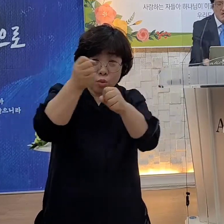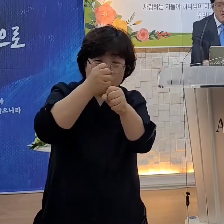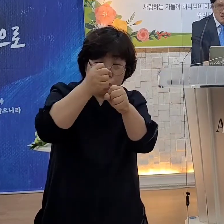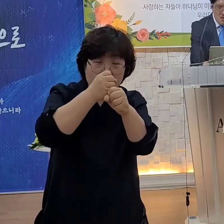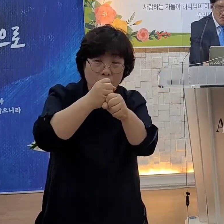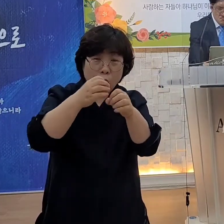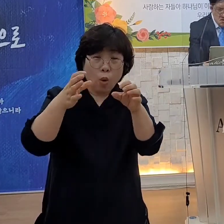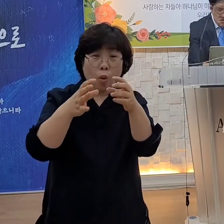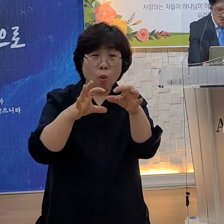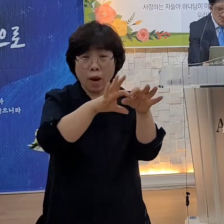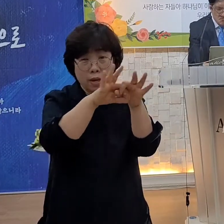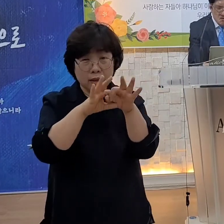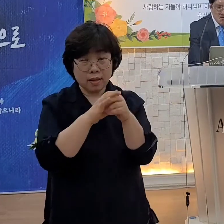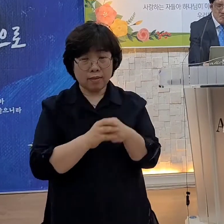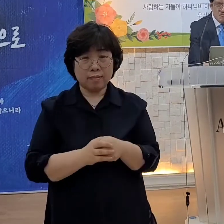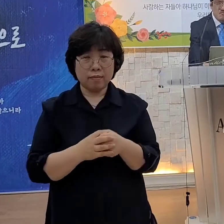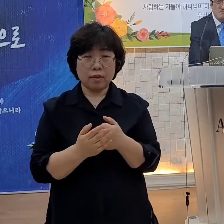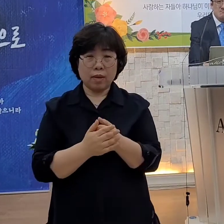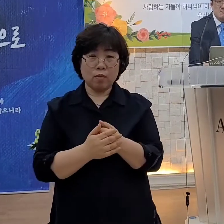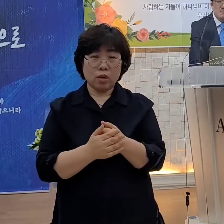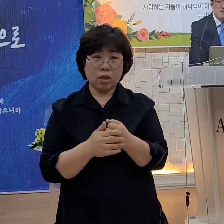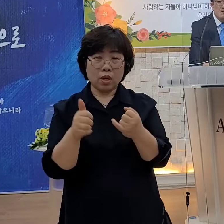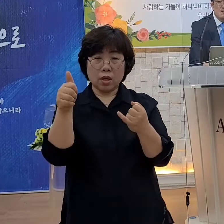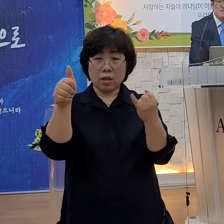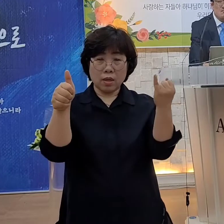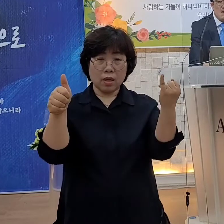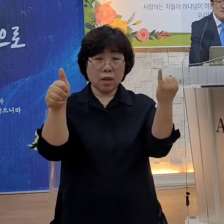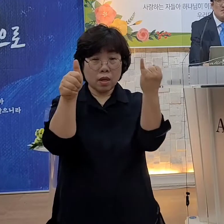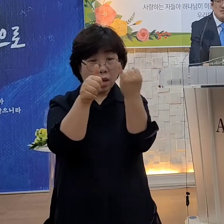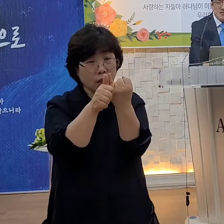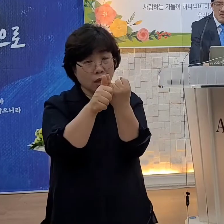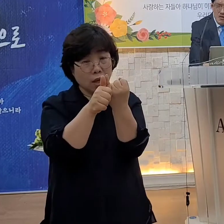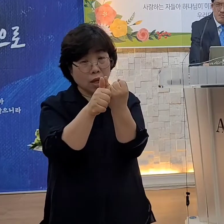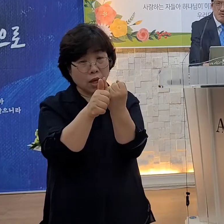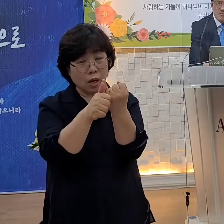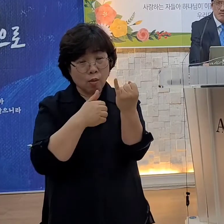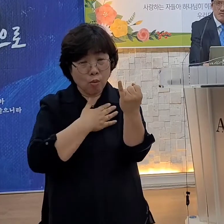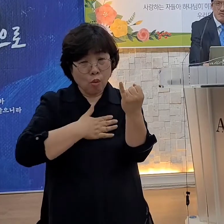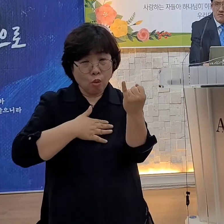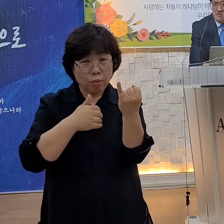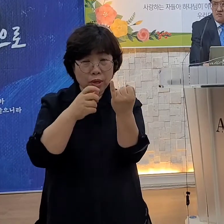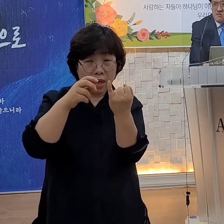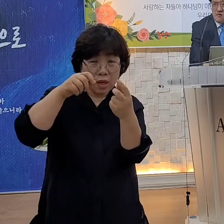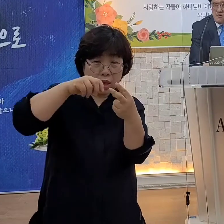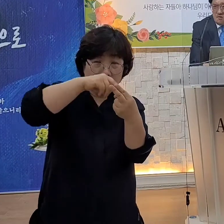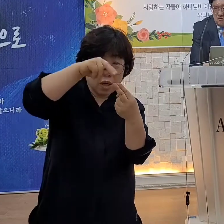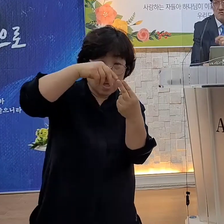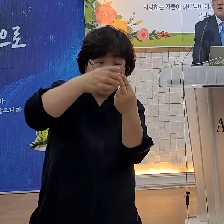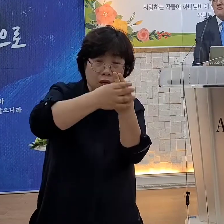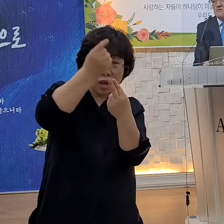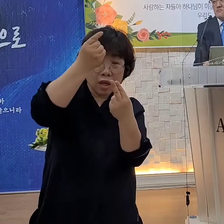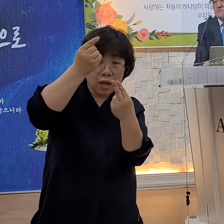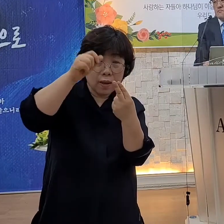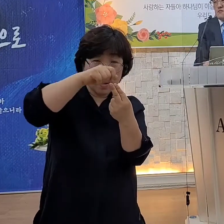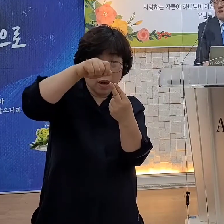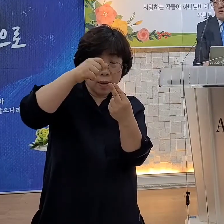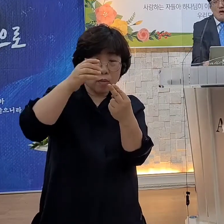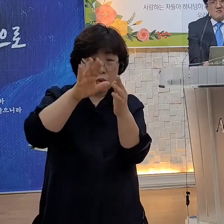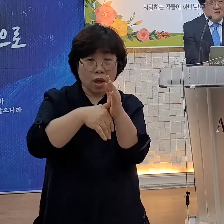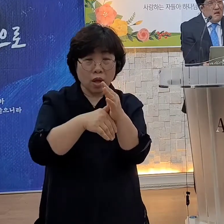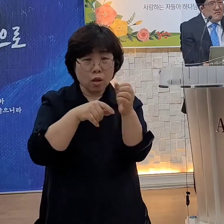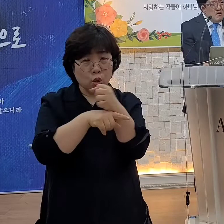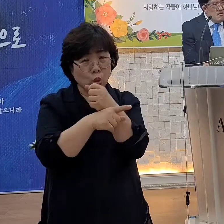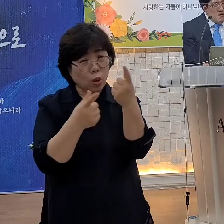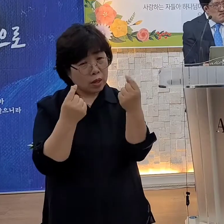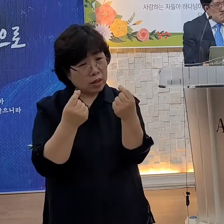묶였으니까 자 둘이 일심동체가 되면 뜻도 같을 것이라 생각합니다. 그죠? 그래서 결혼할 거예요.